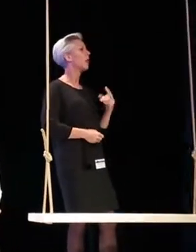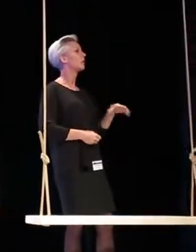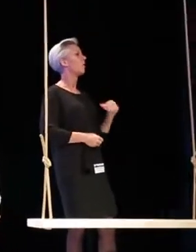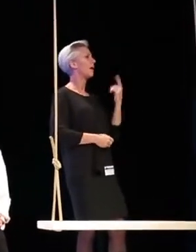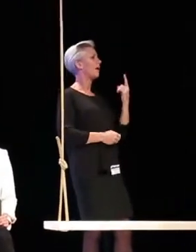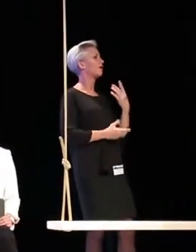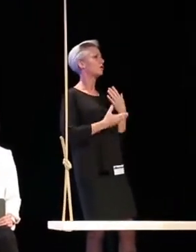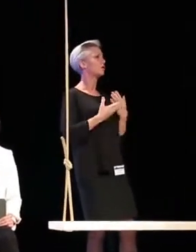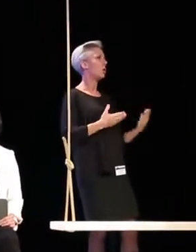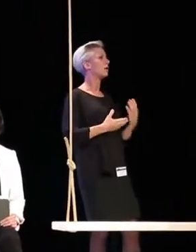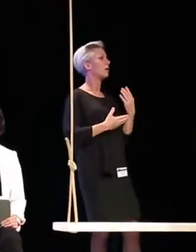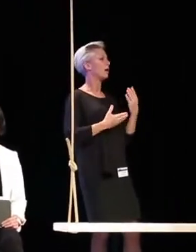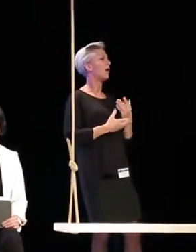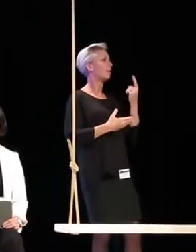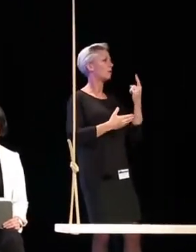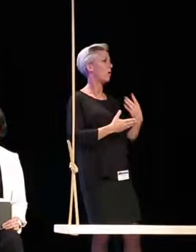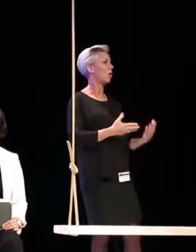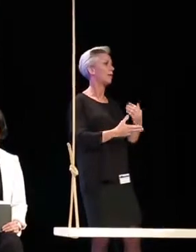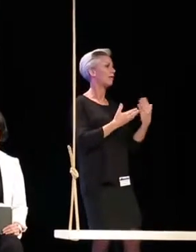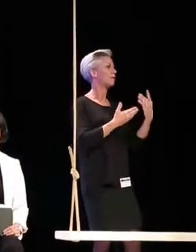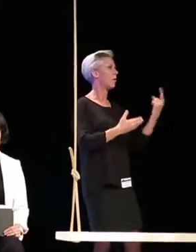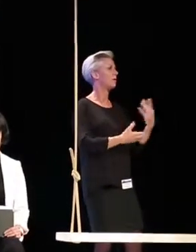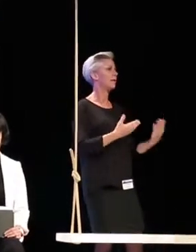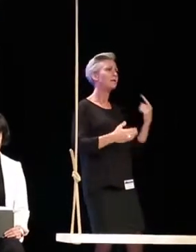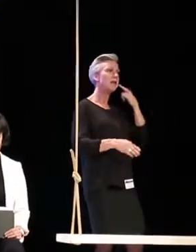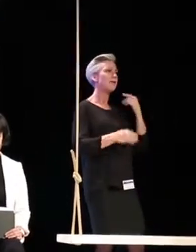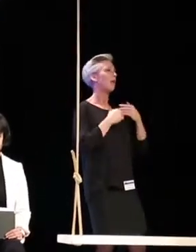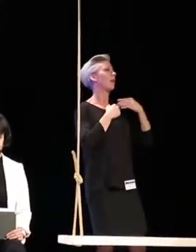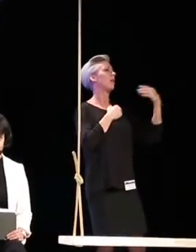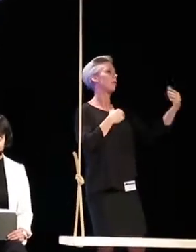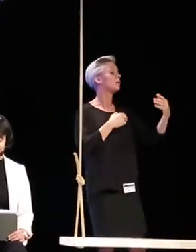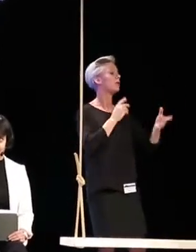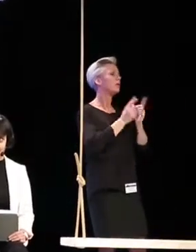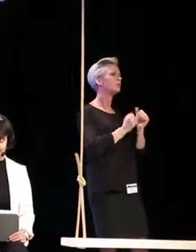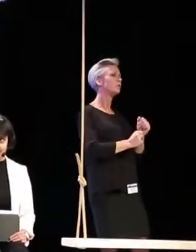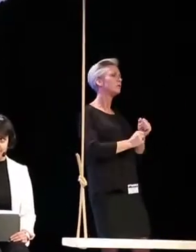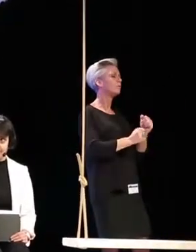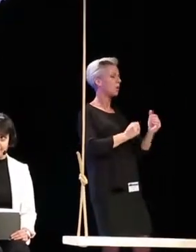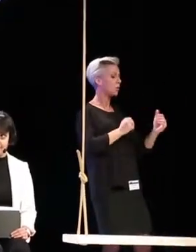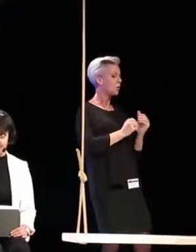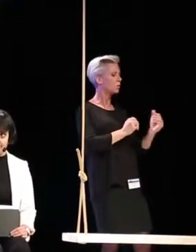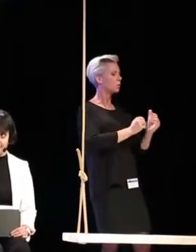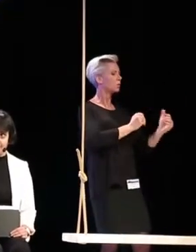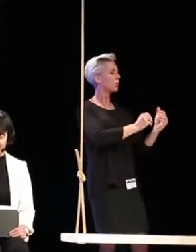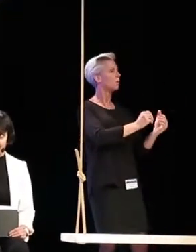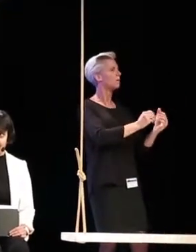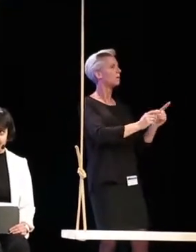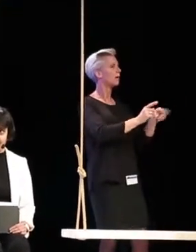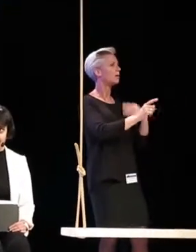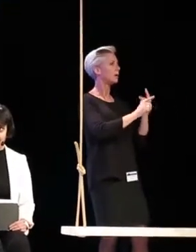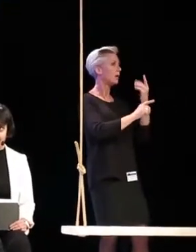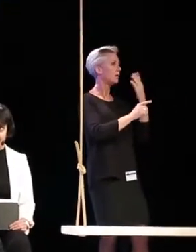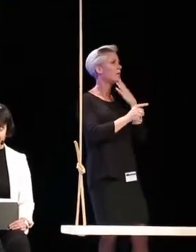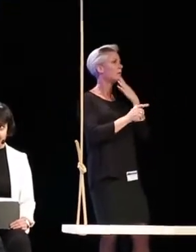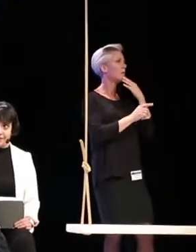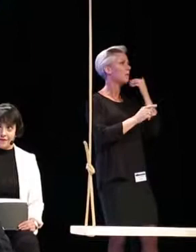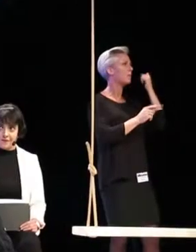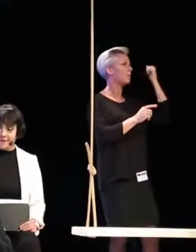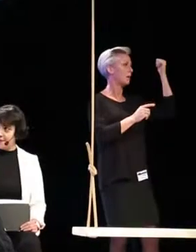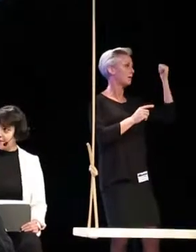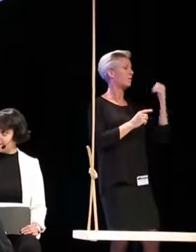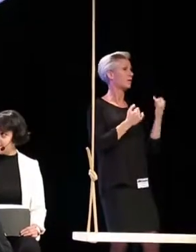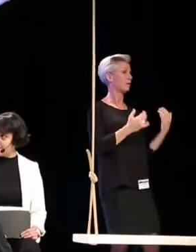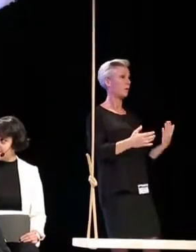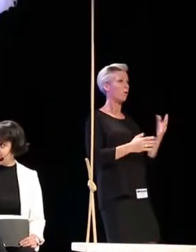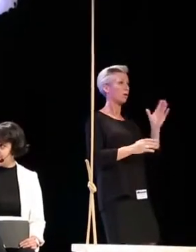ju inte fått insikt än, som är så fega. Så det är kanske bra med korta tidsbeslut som man kan skruva åt strängarna hela tiden. För de har inte fantasin nog att ta tuffa beslut just nu.